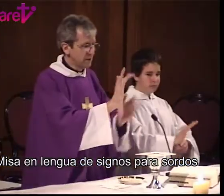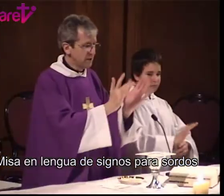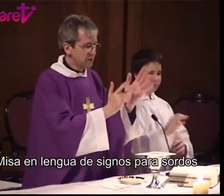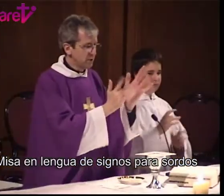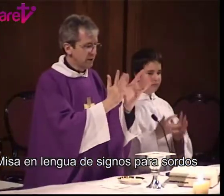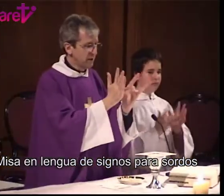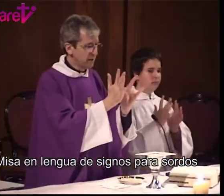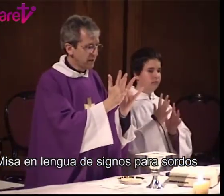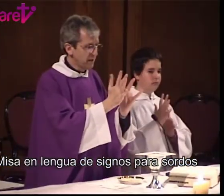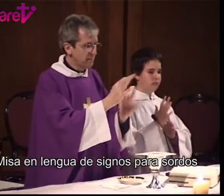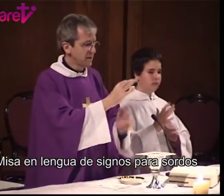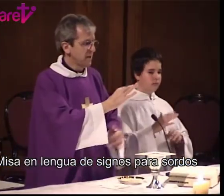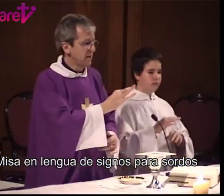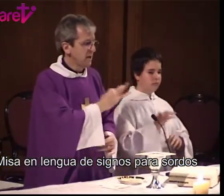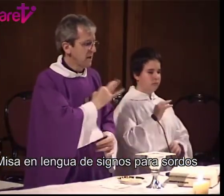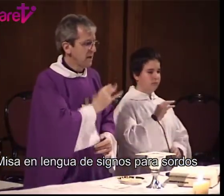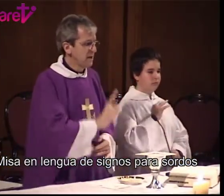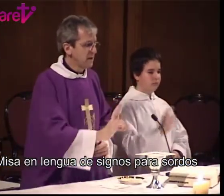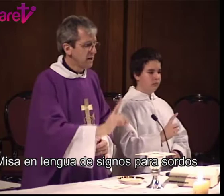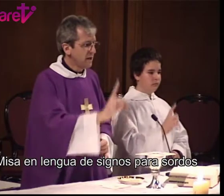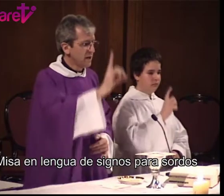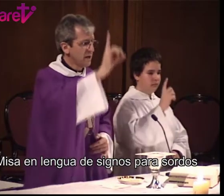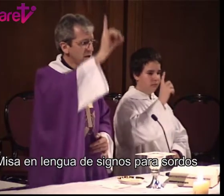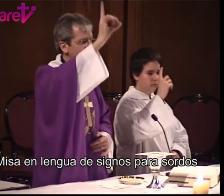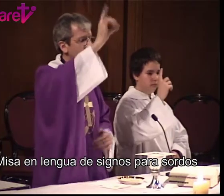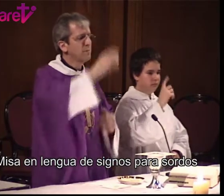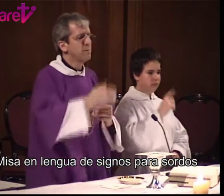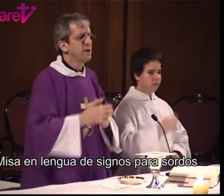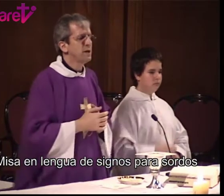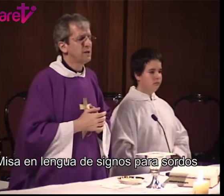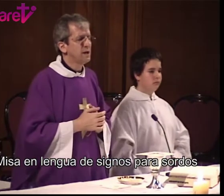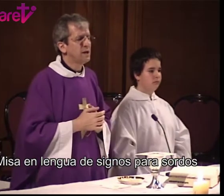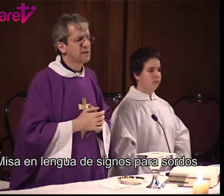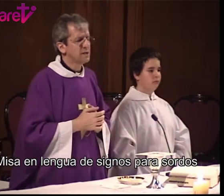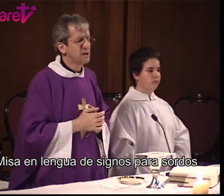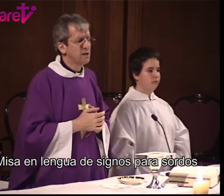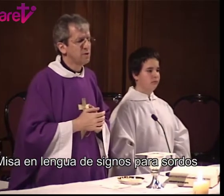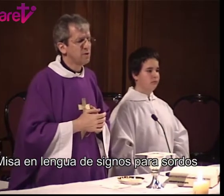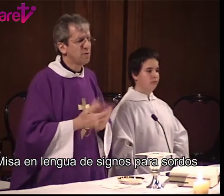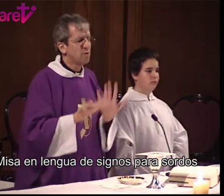Bendito el que viene en nombre del Señor.